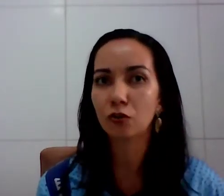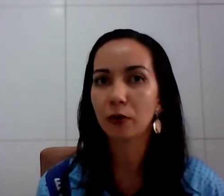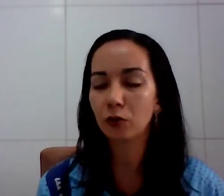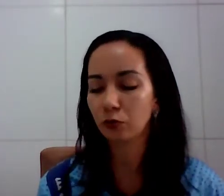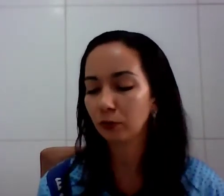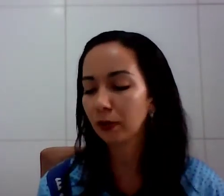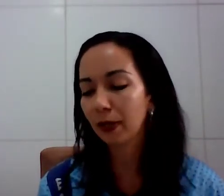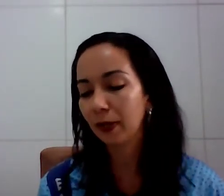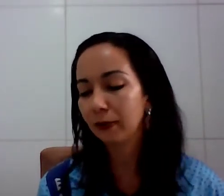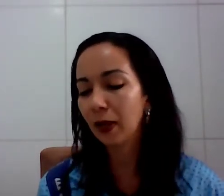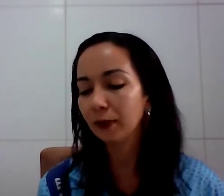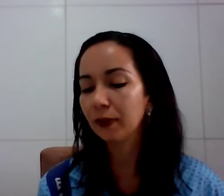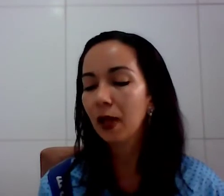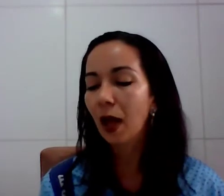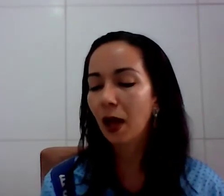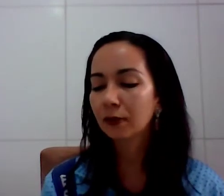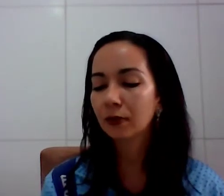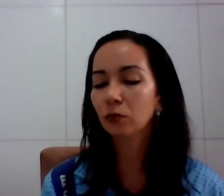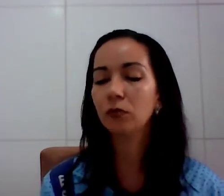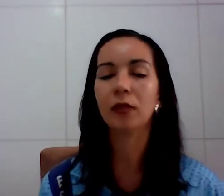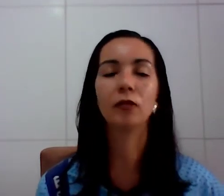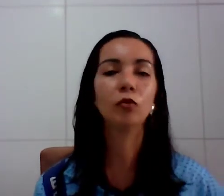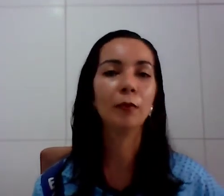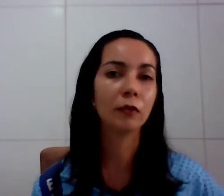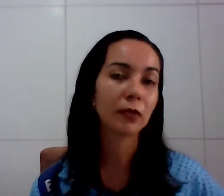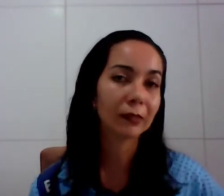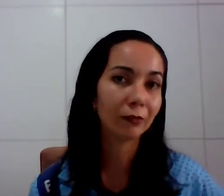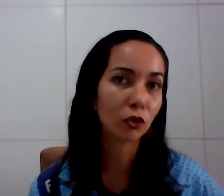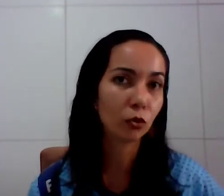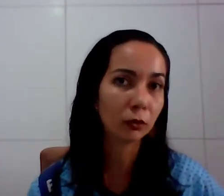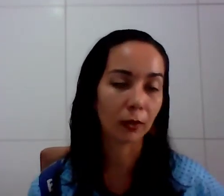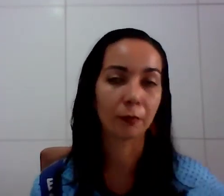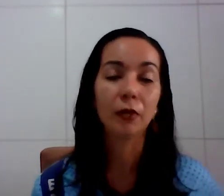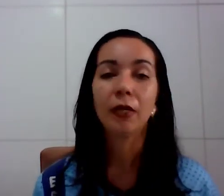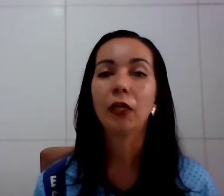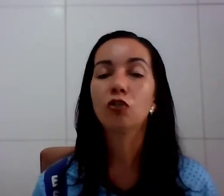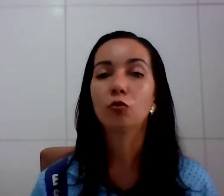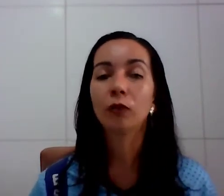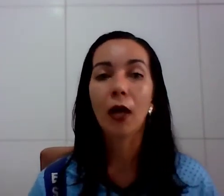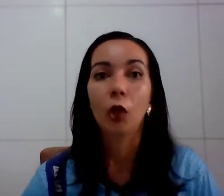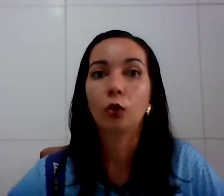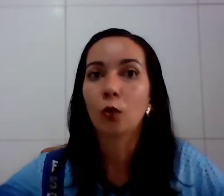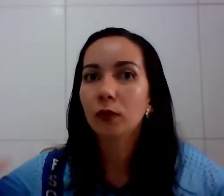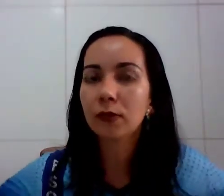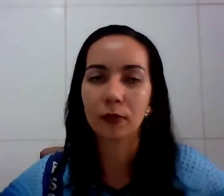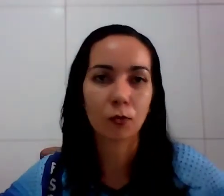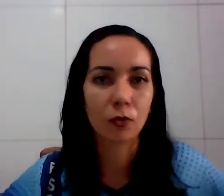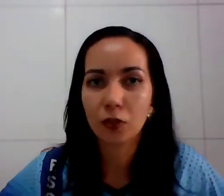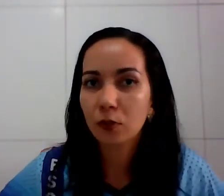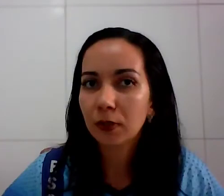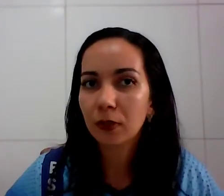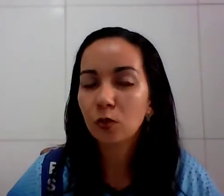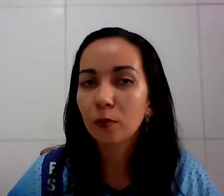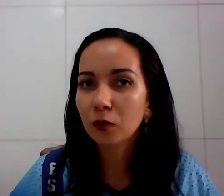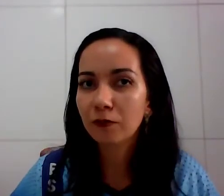história estuda? Na realidade, a ação dos seres humanos através do tempo, que estuda todas as coisas que os seres humanos